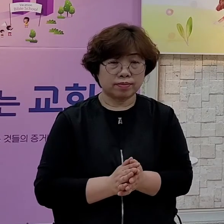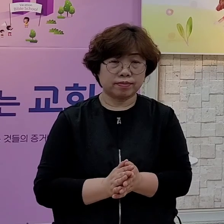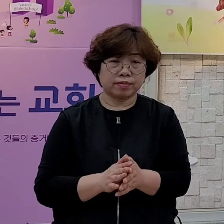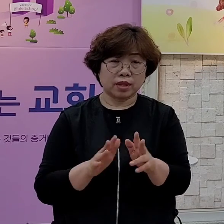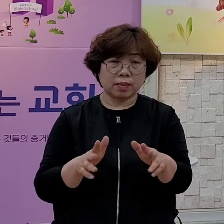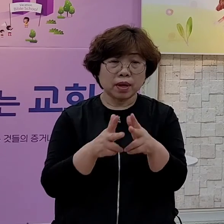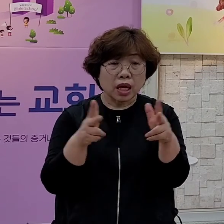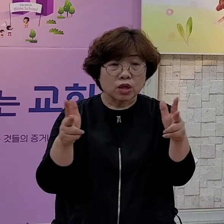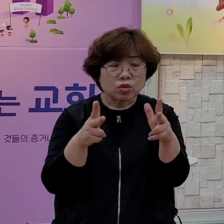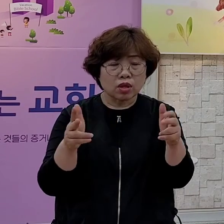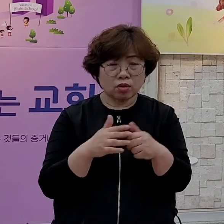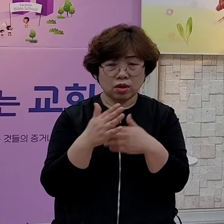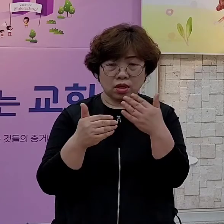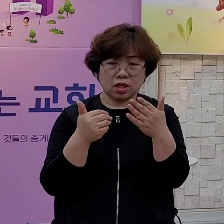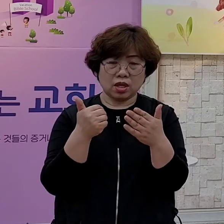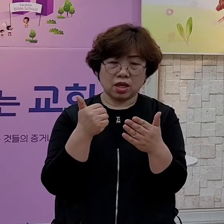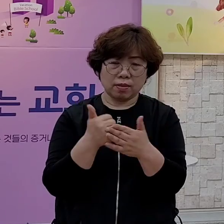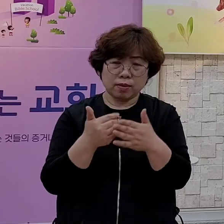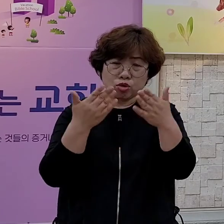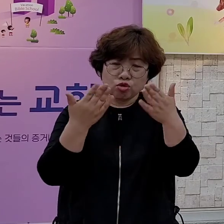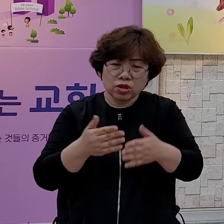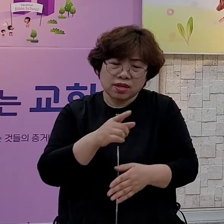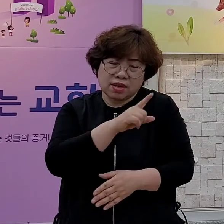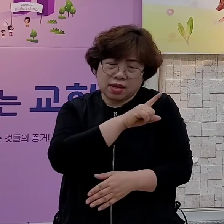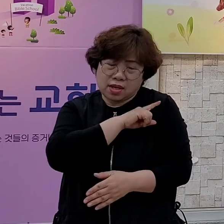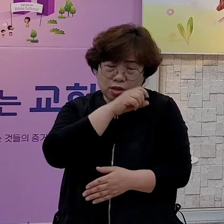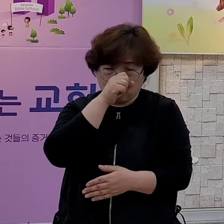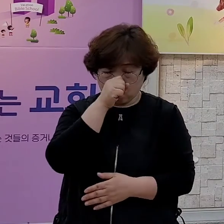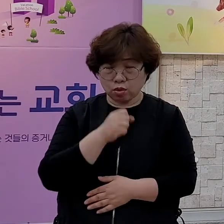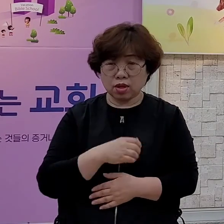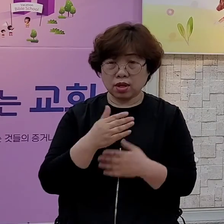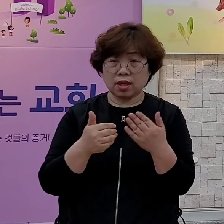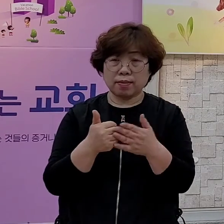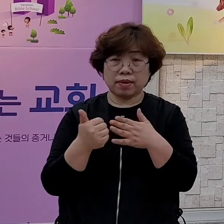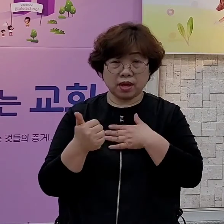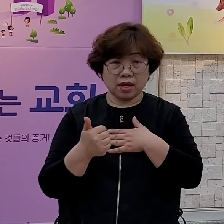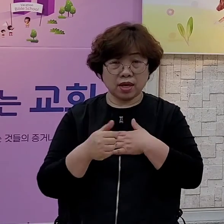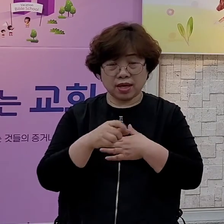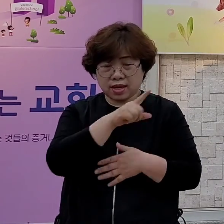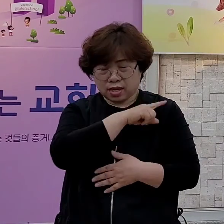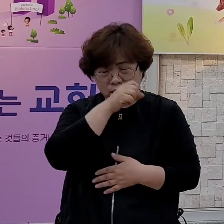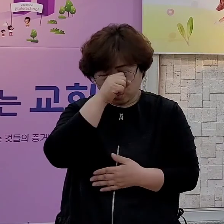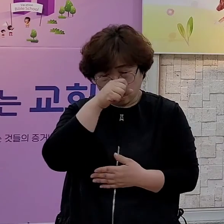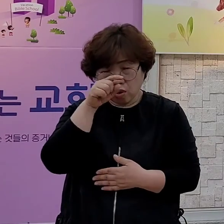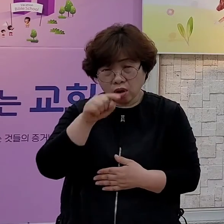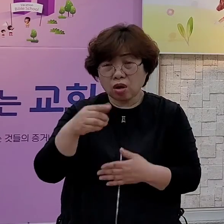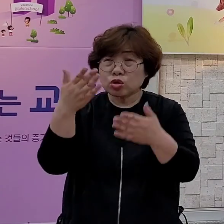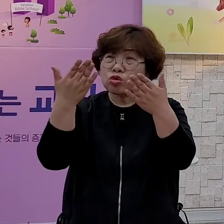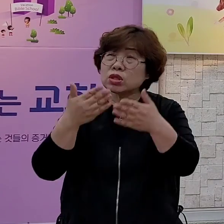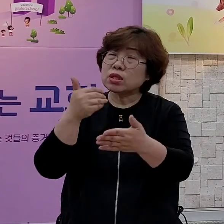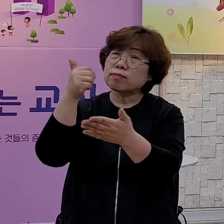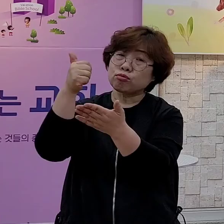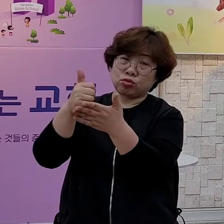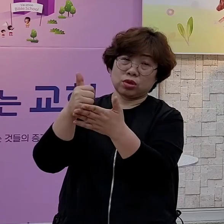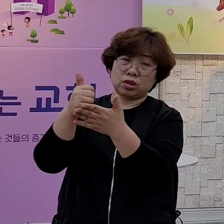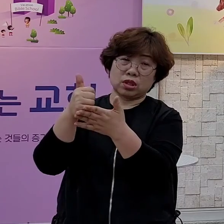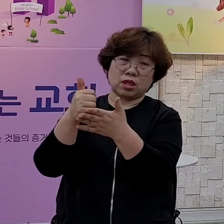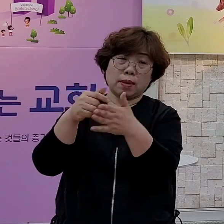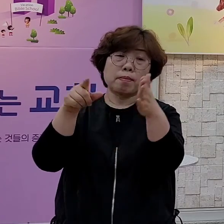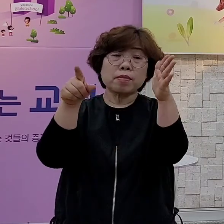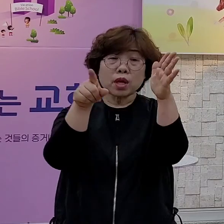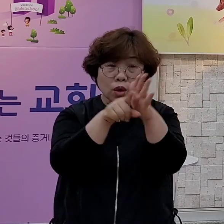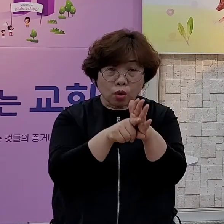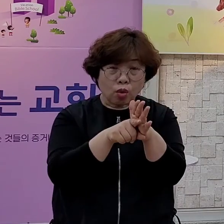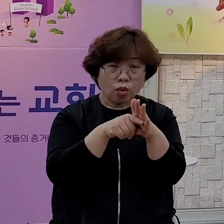주간도 하나님께서 주시는 가장 좋은 것, 하나님 나에게 가장 좋은 것 주시는 분이시야. 여러분, 이것을